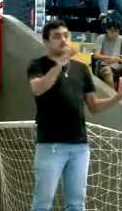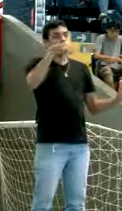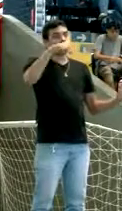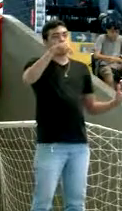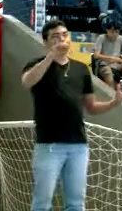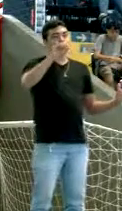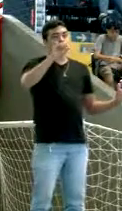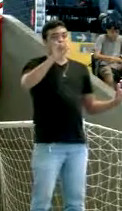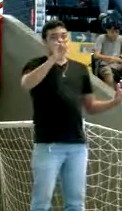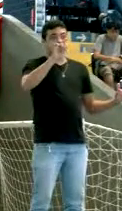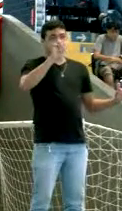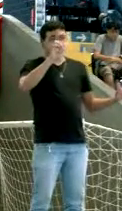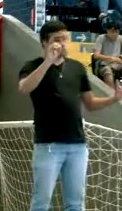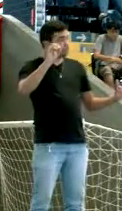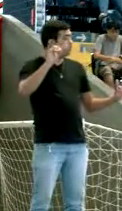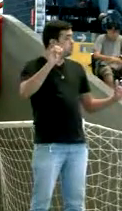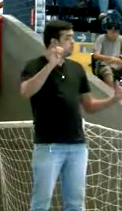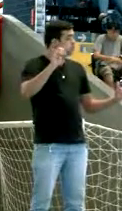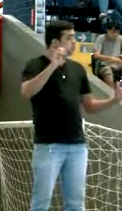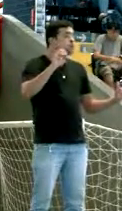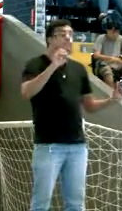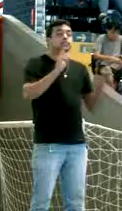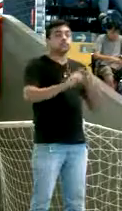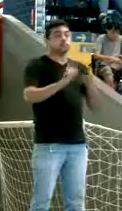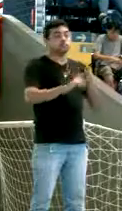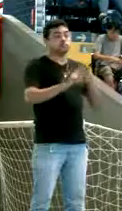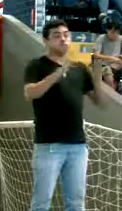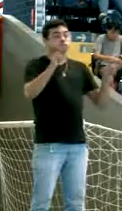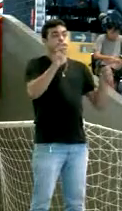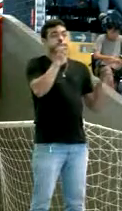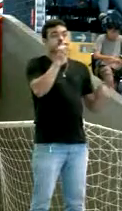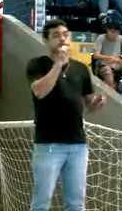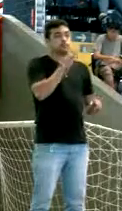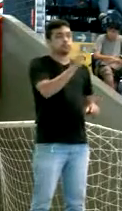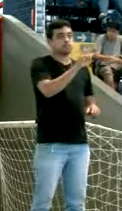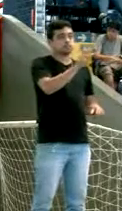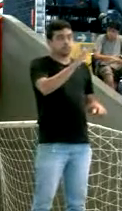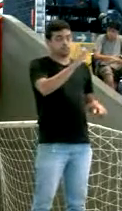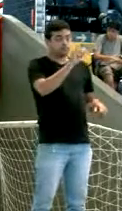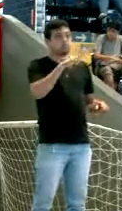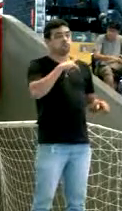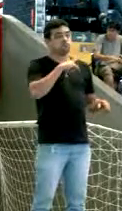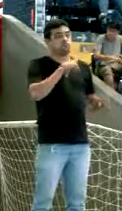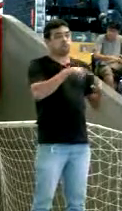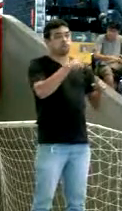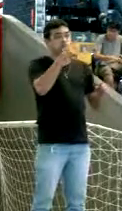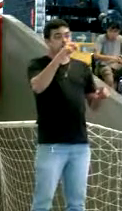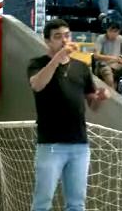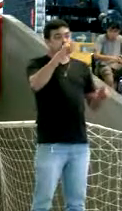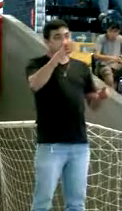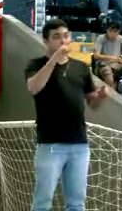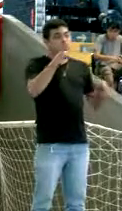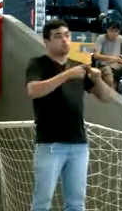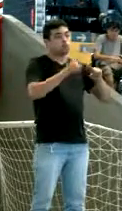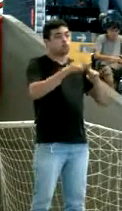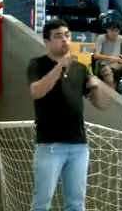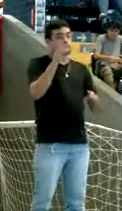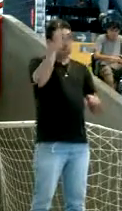né? Com a diferença de que o Davi de Bernini é o Davi que